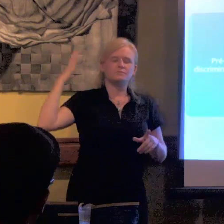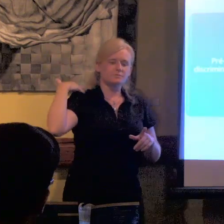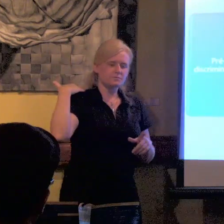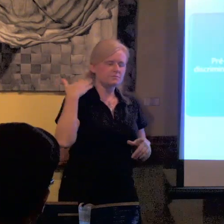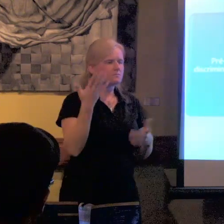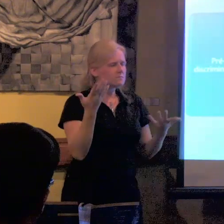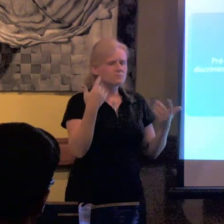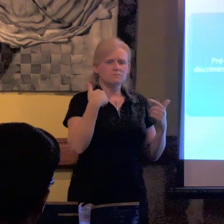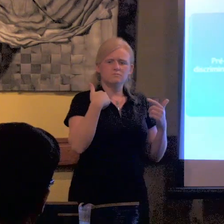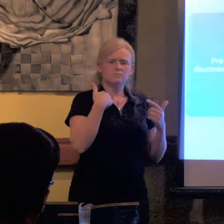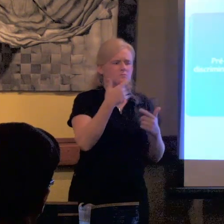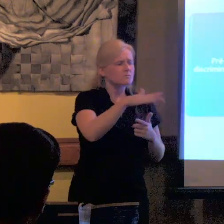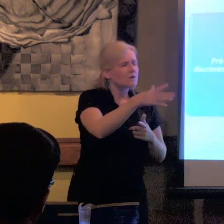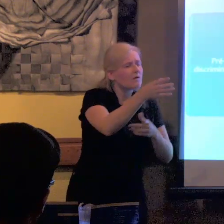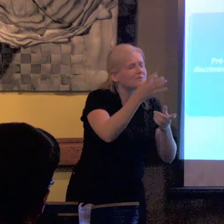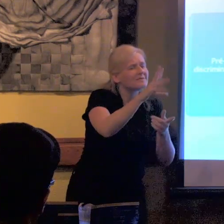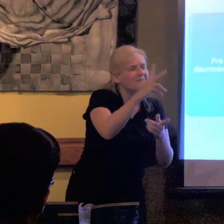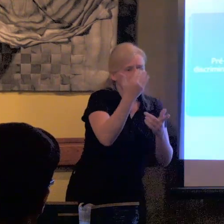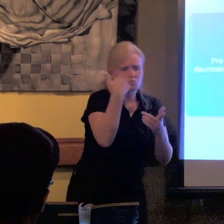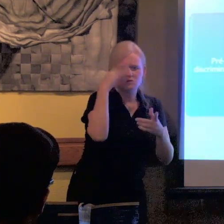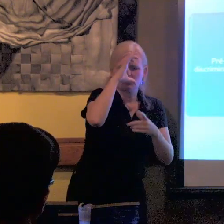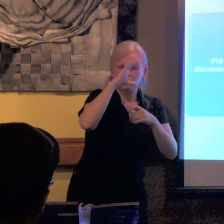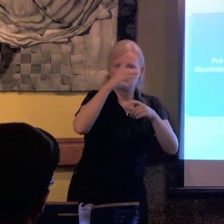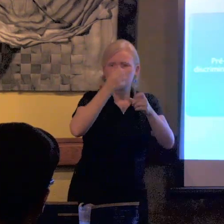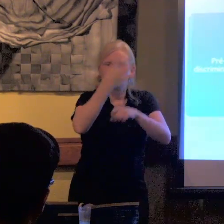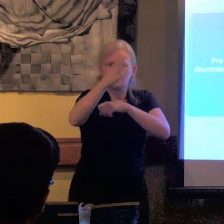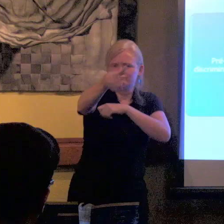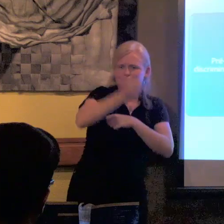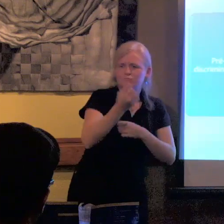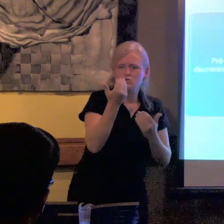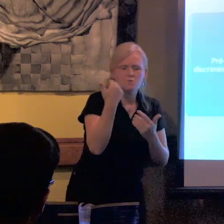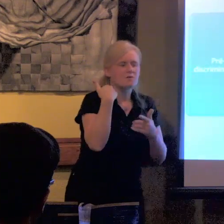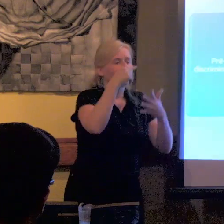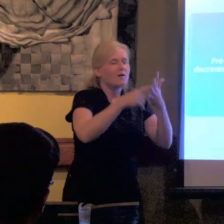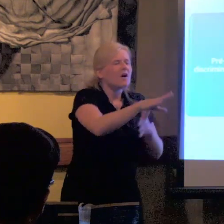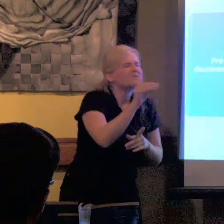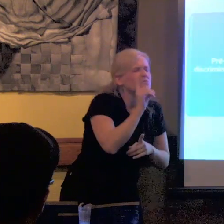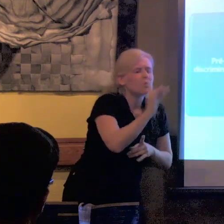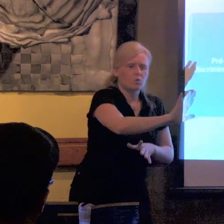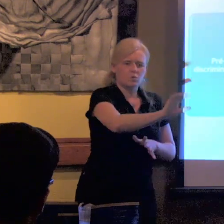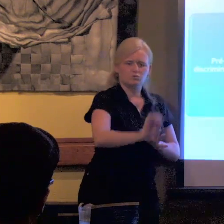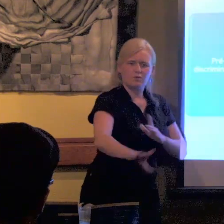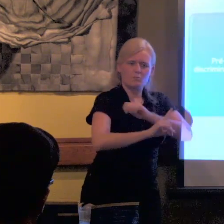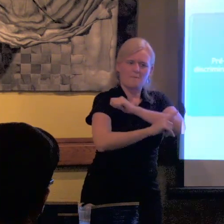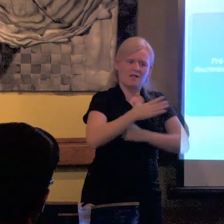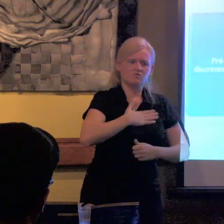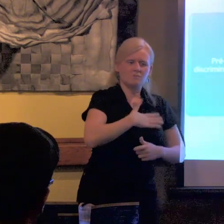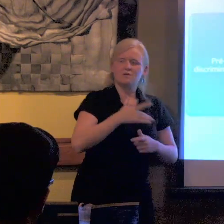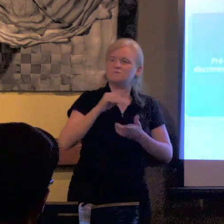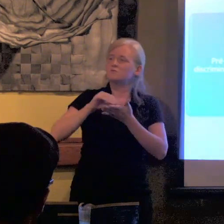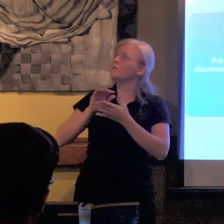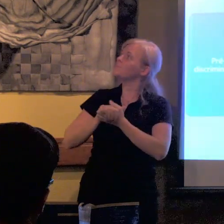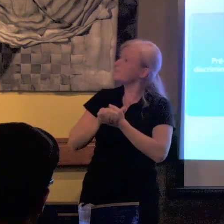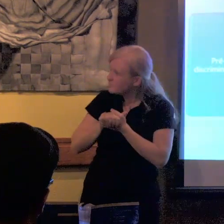Imaginez-vous la situation où un patron demande à sa secrétaire à savoir, bon, ben, je cherche, peux-tu prendre